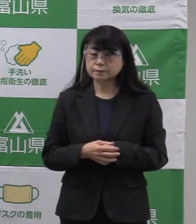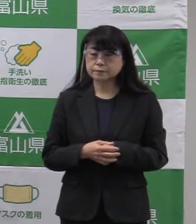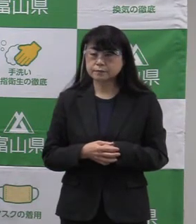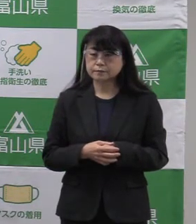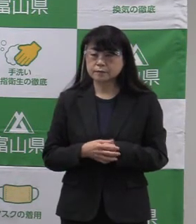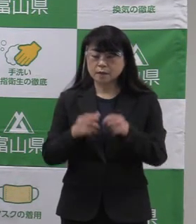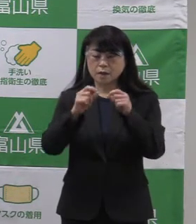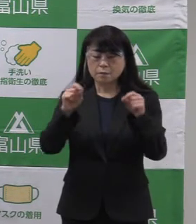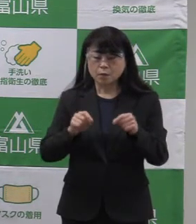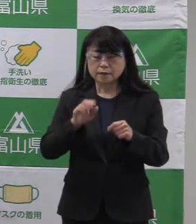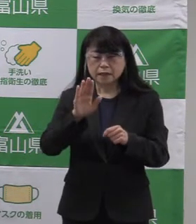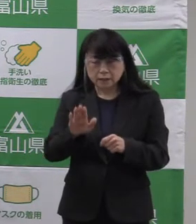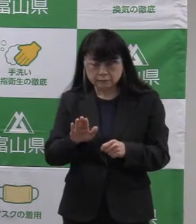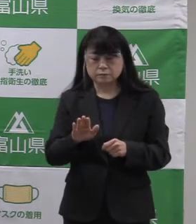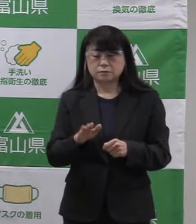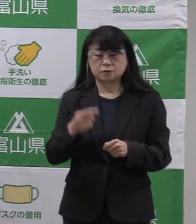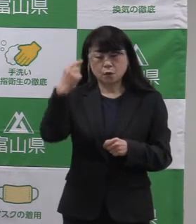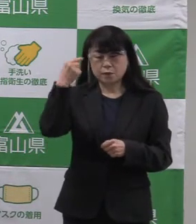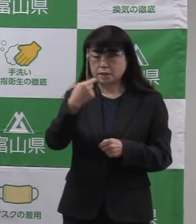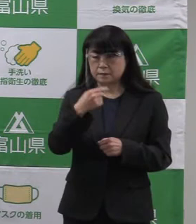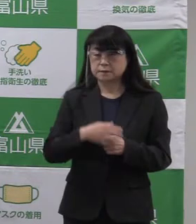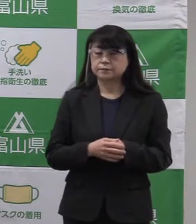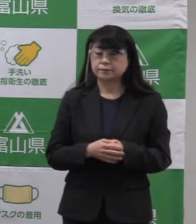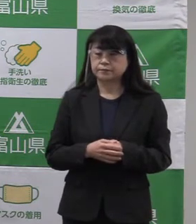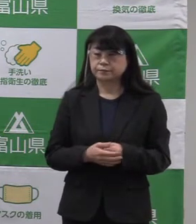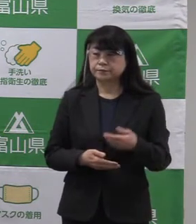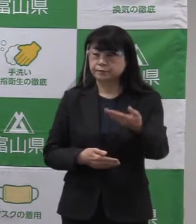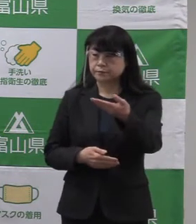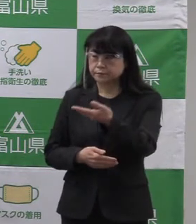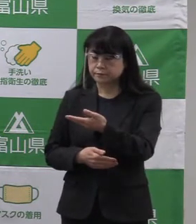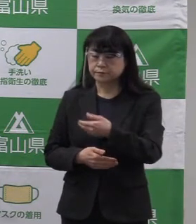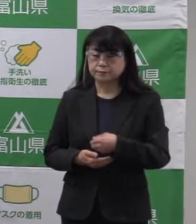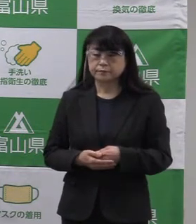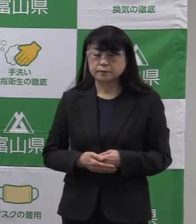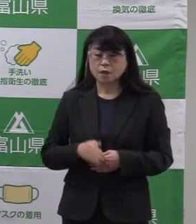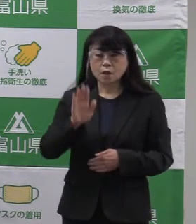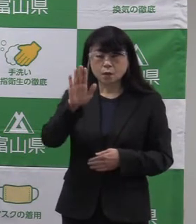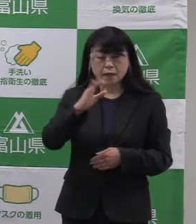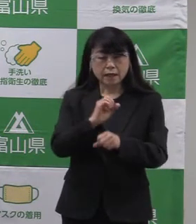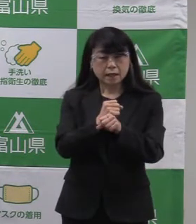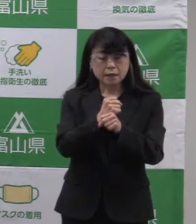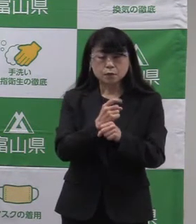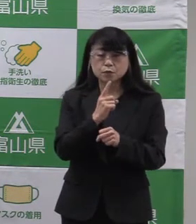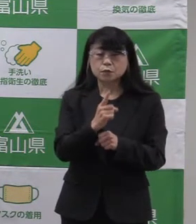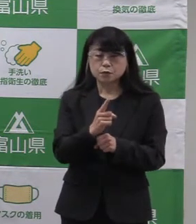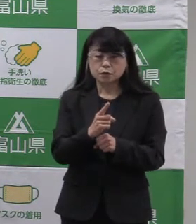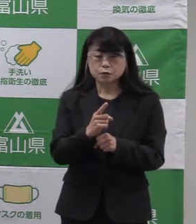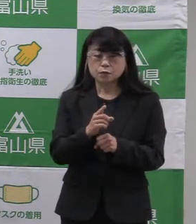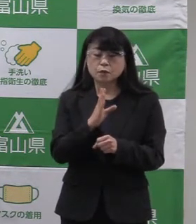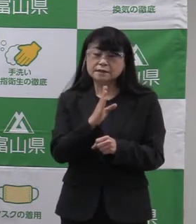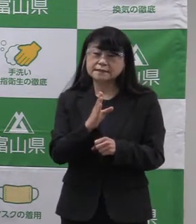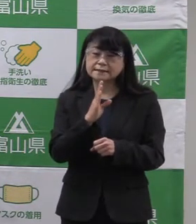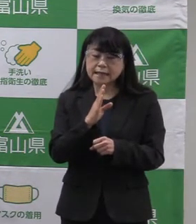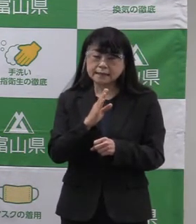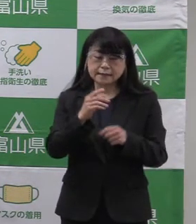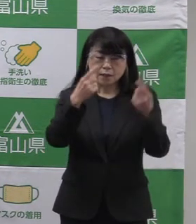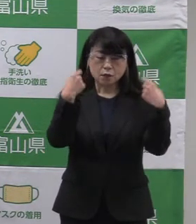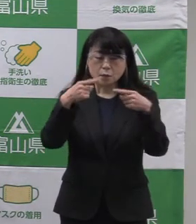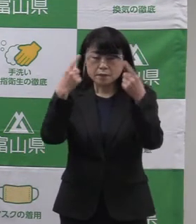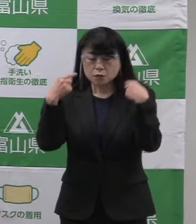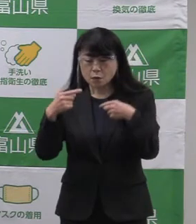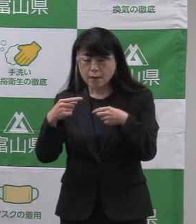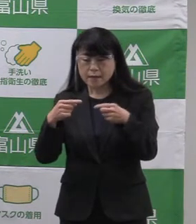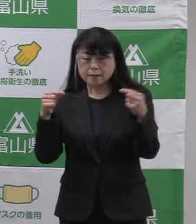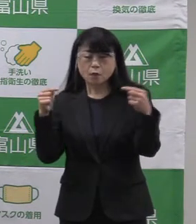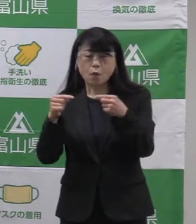問題意識は持っております。 そうしますとこれから検討ということでまだ実際にその個別に、交渉に